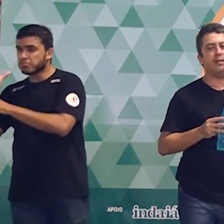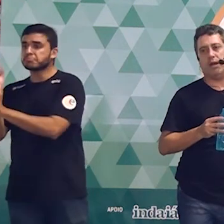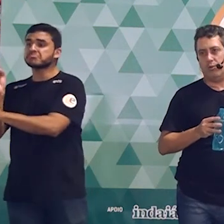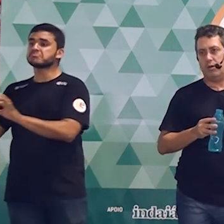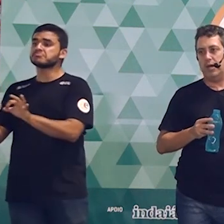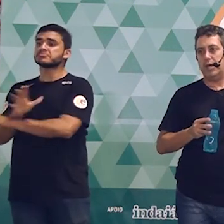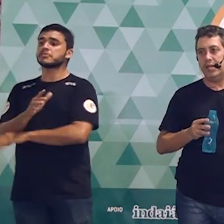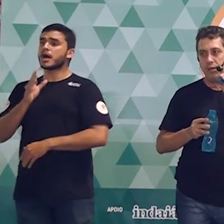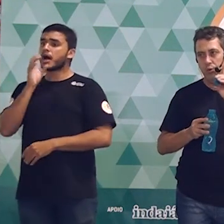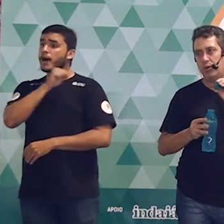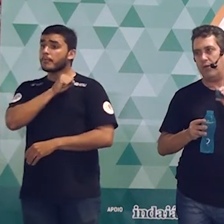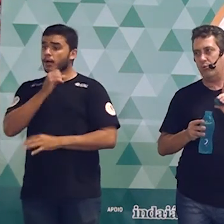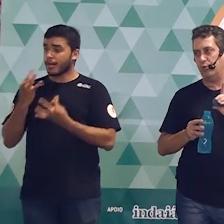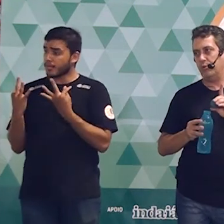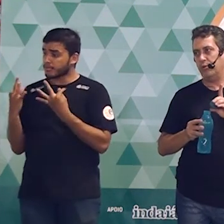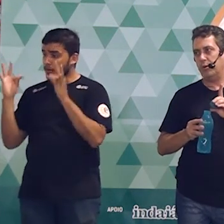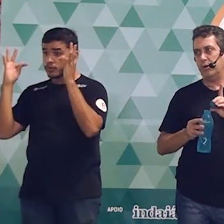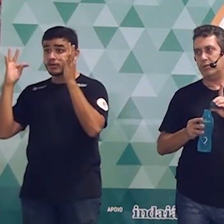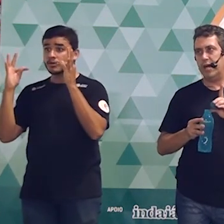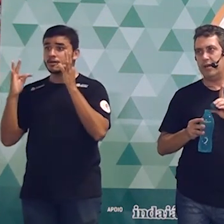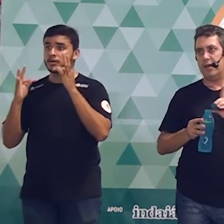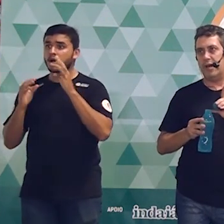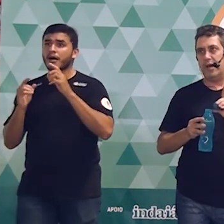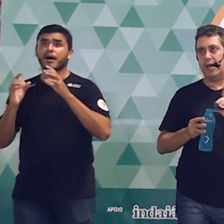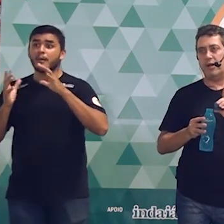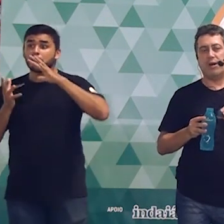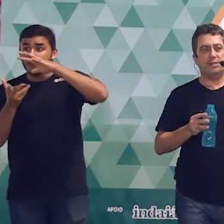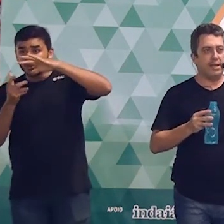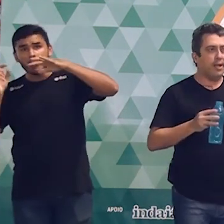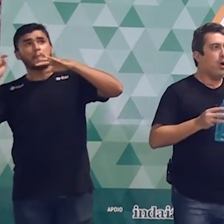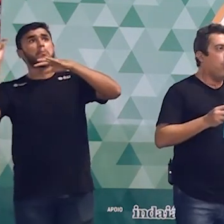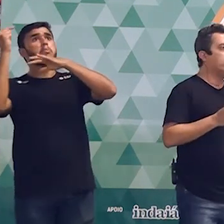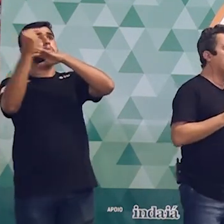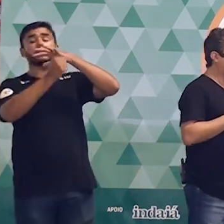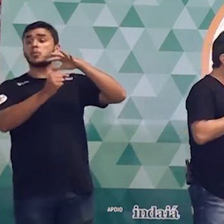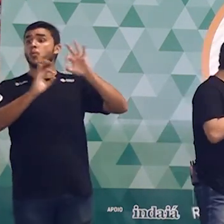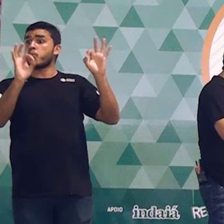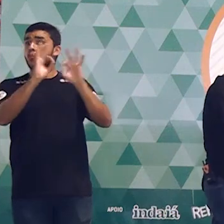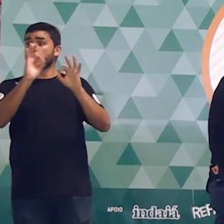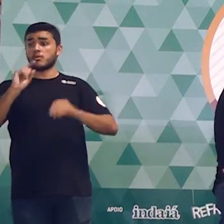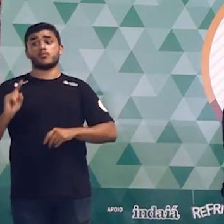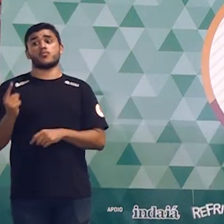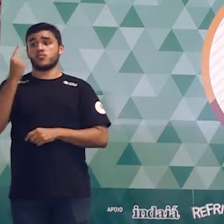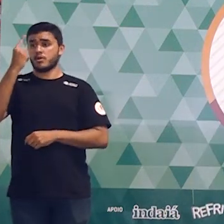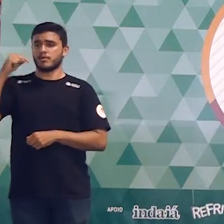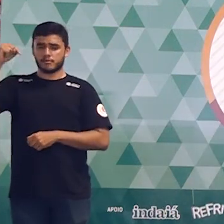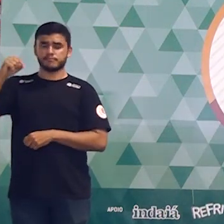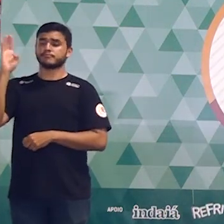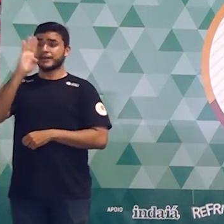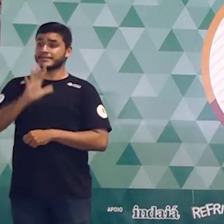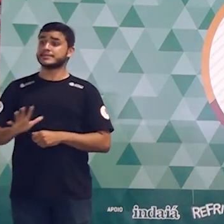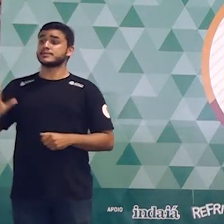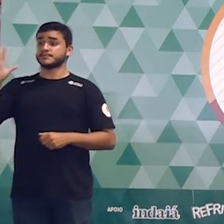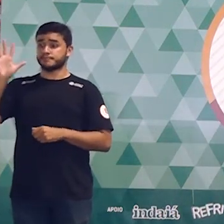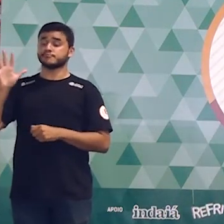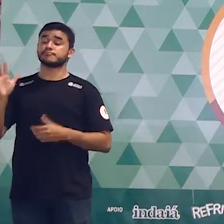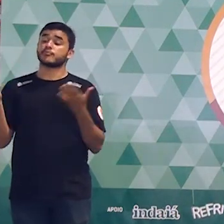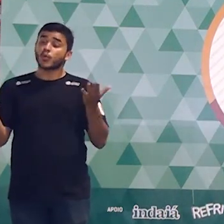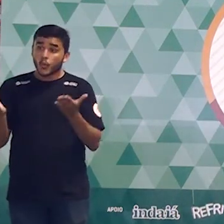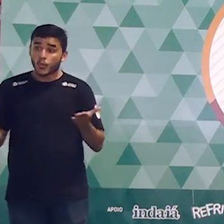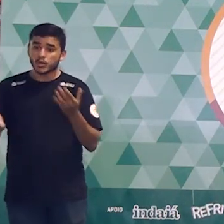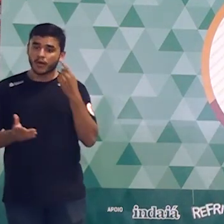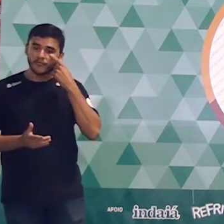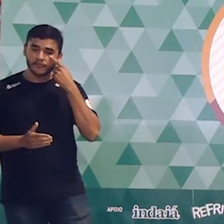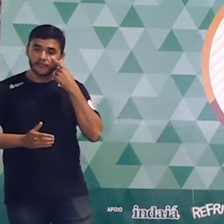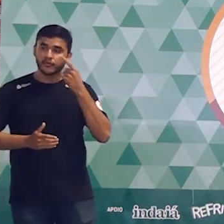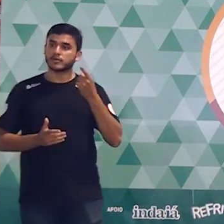isso até então, em nenhum lugar do mundo, certo? Então, quer dizer, hoje nós temos a ideia